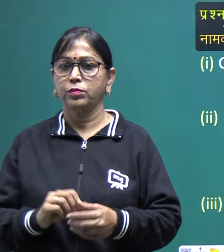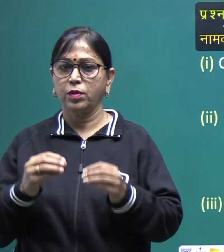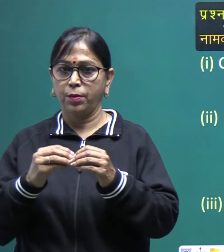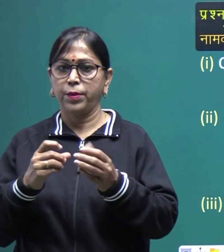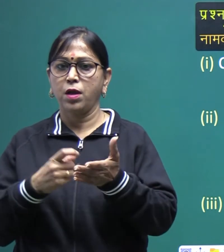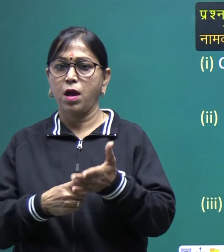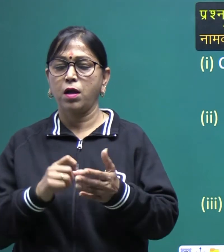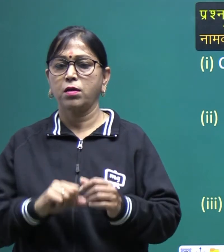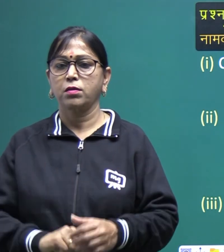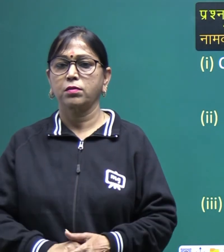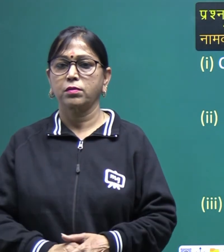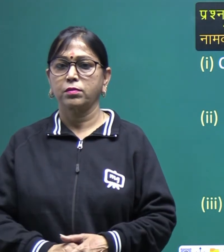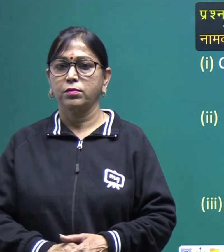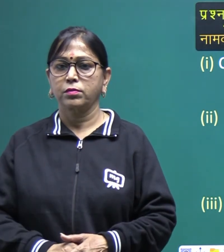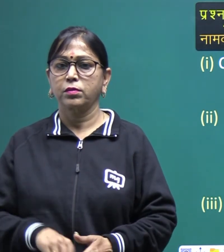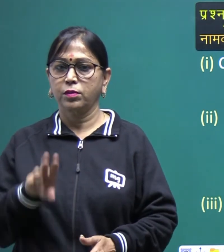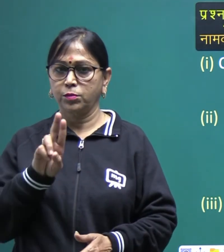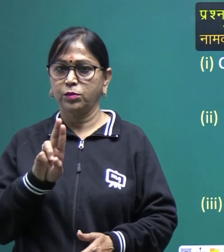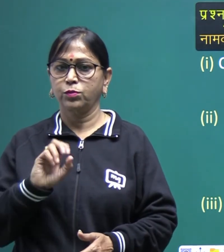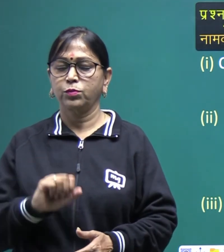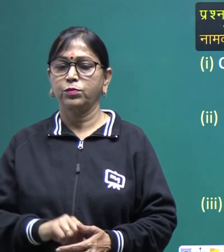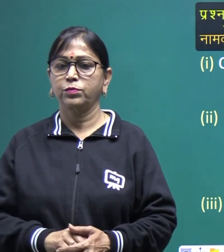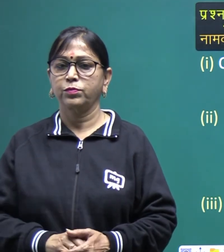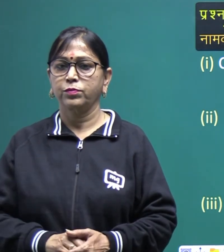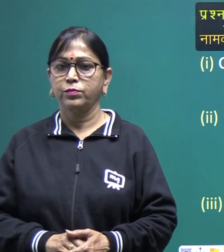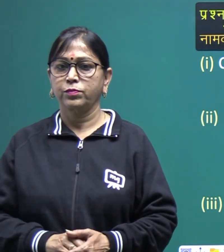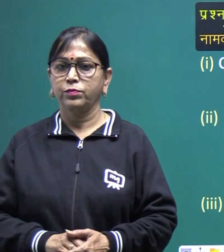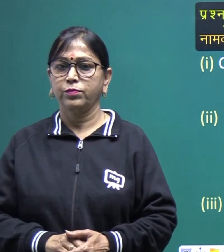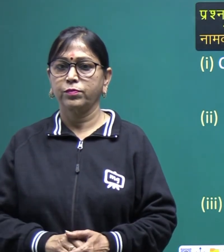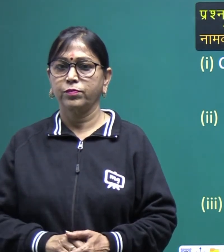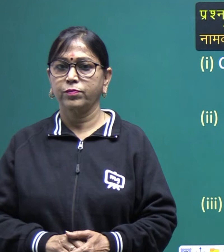Br। नंबर 2,